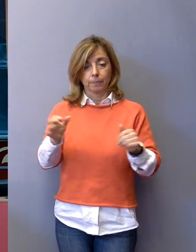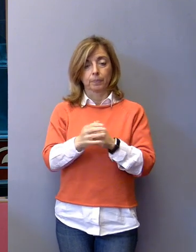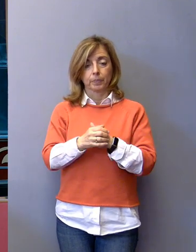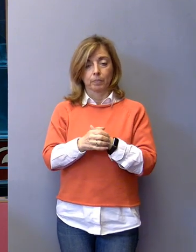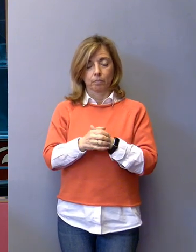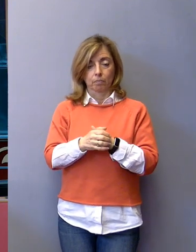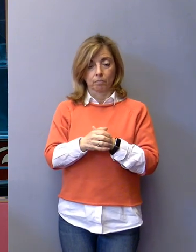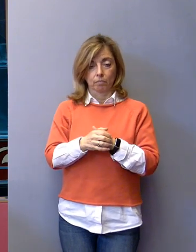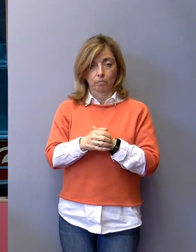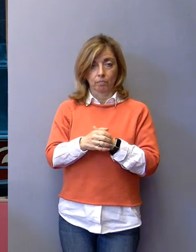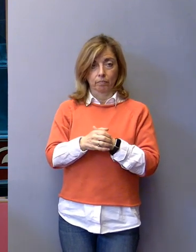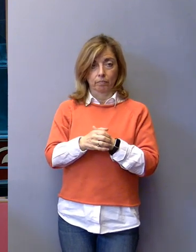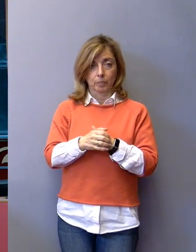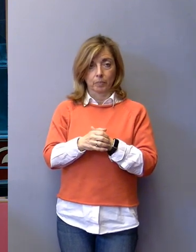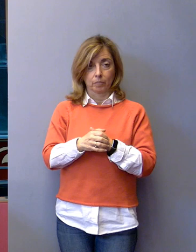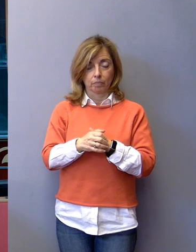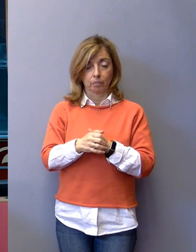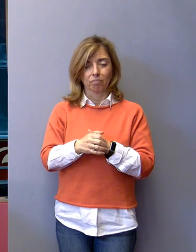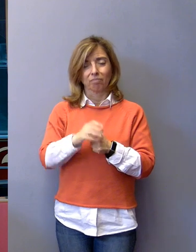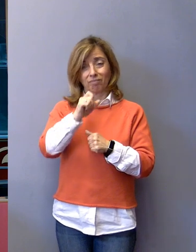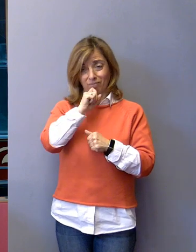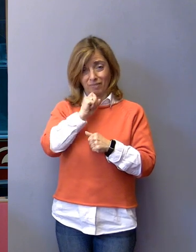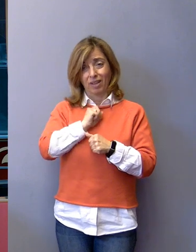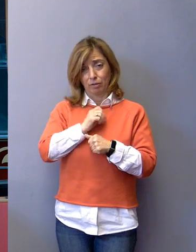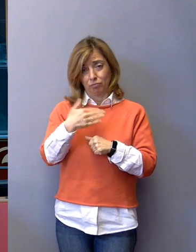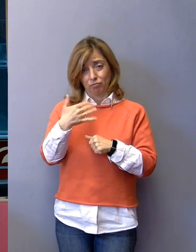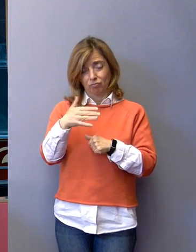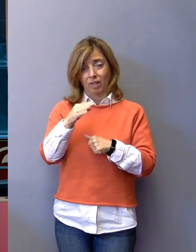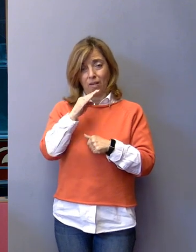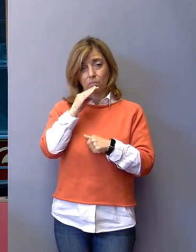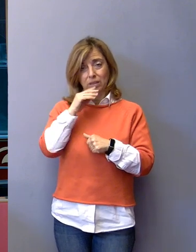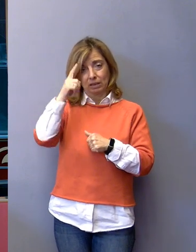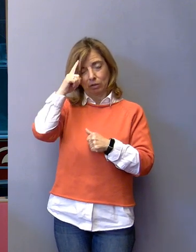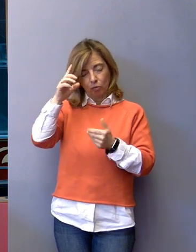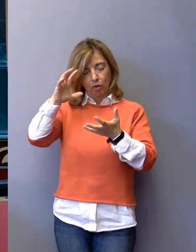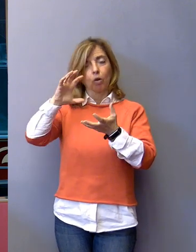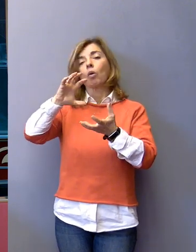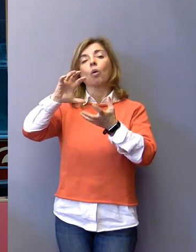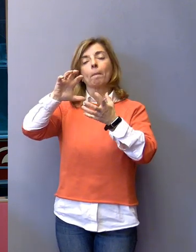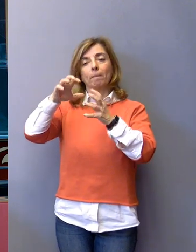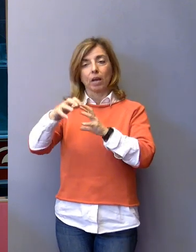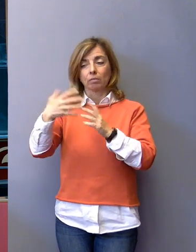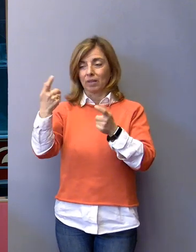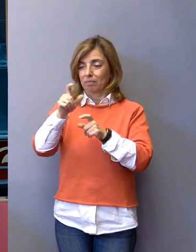abbastanza complesso anche per i proponenti riuscire